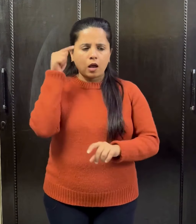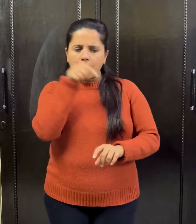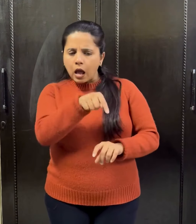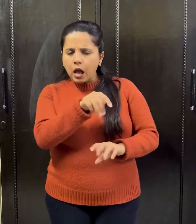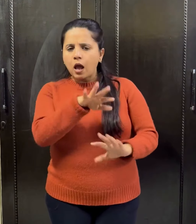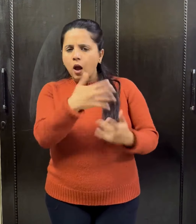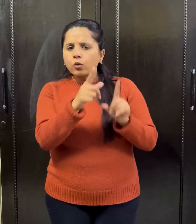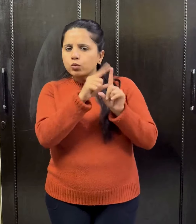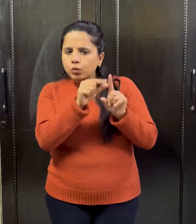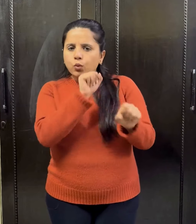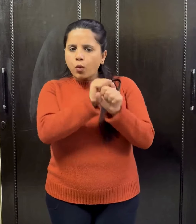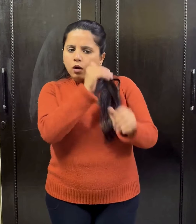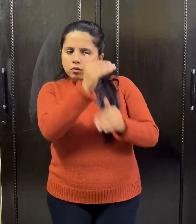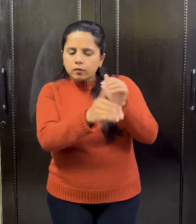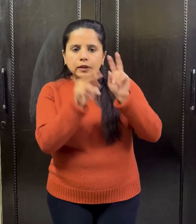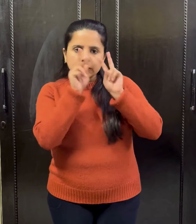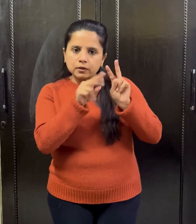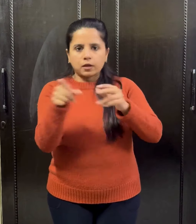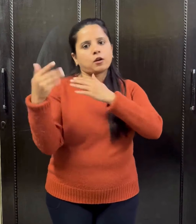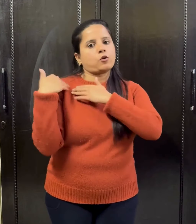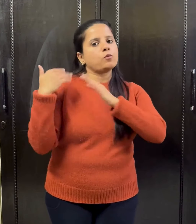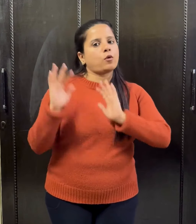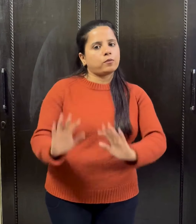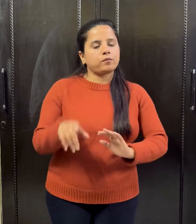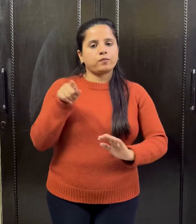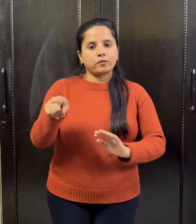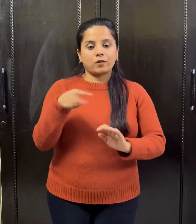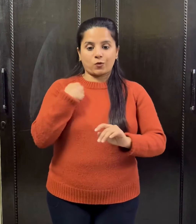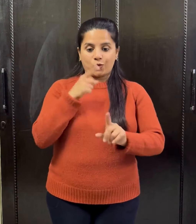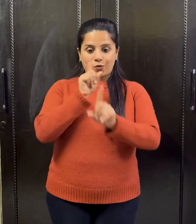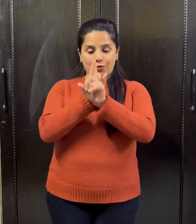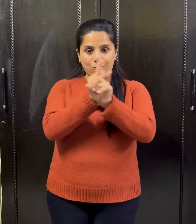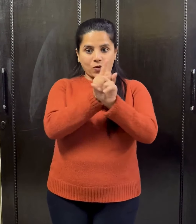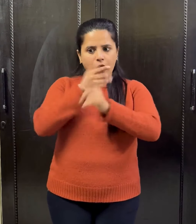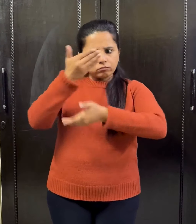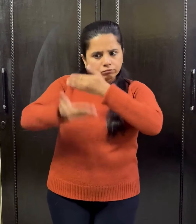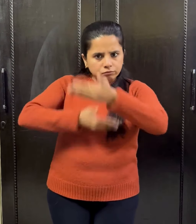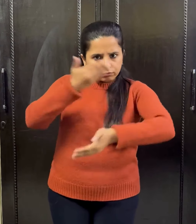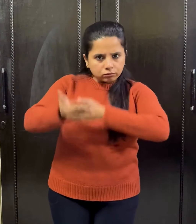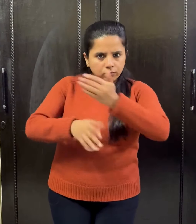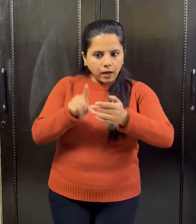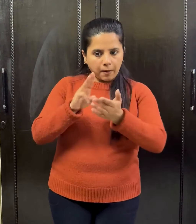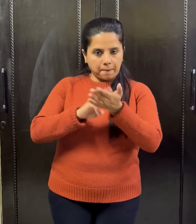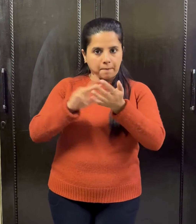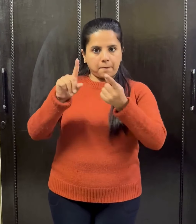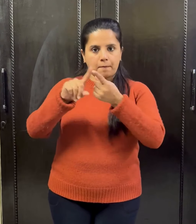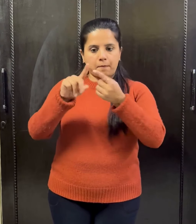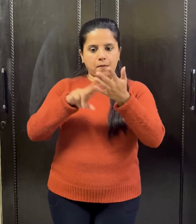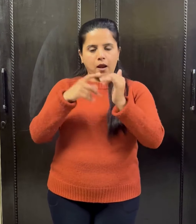करना। मेंटर्स फेलोज के इंटरवेंशन प्लान्स को रिफाइन करने में मदद करते